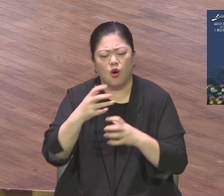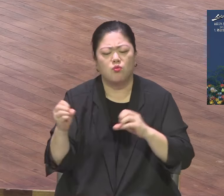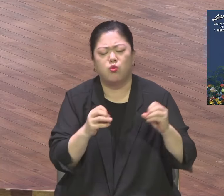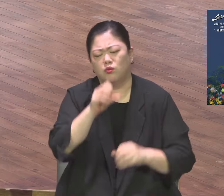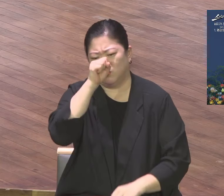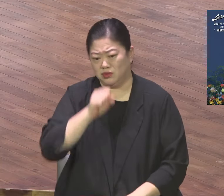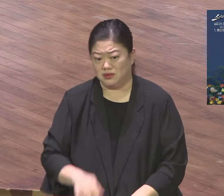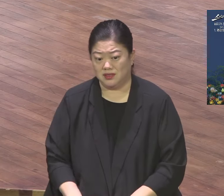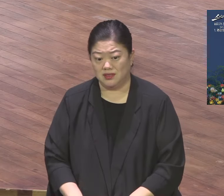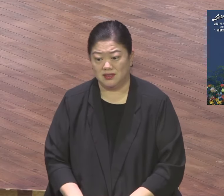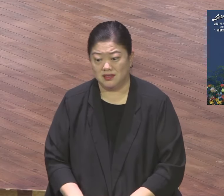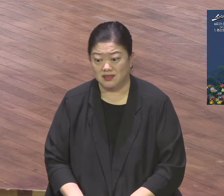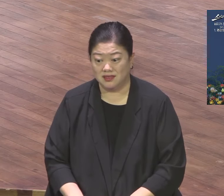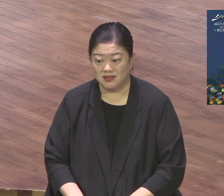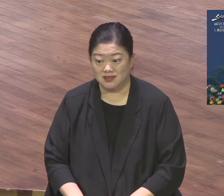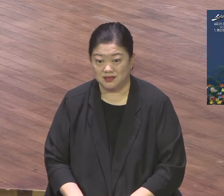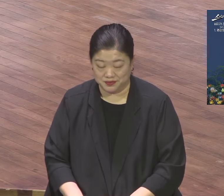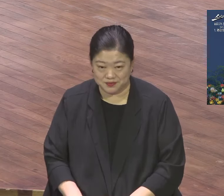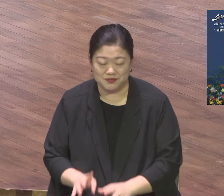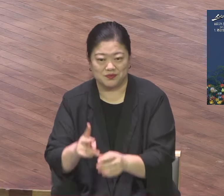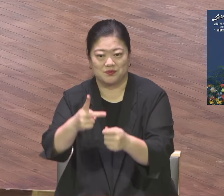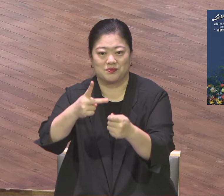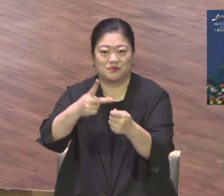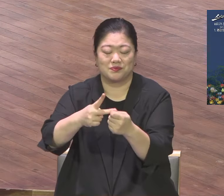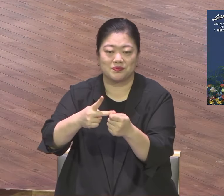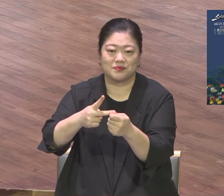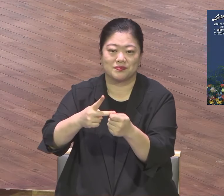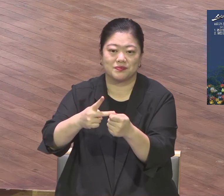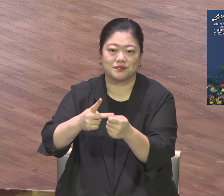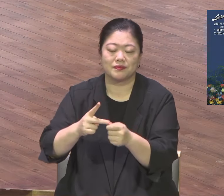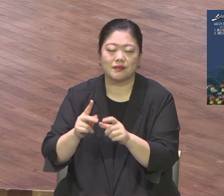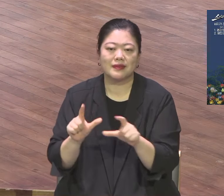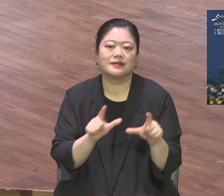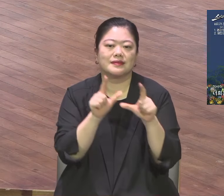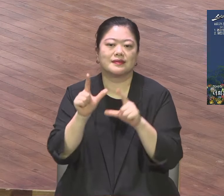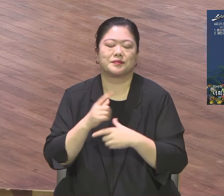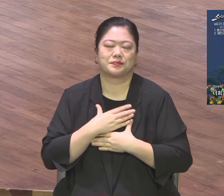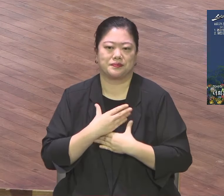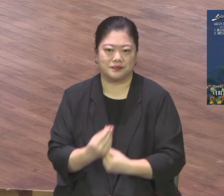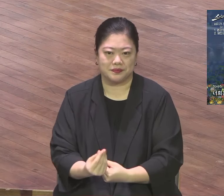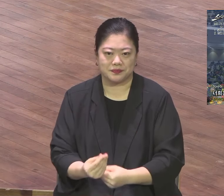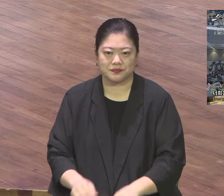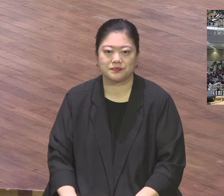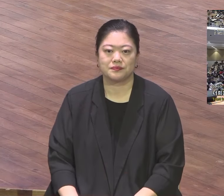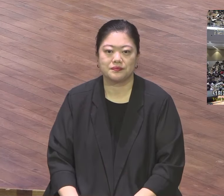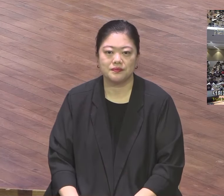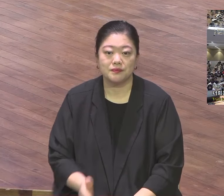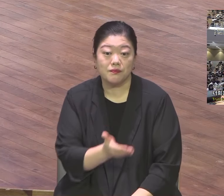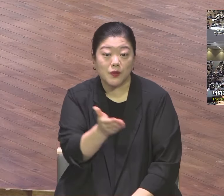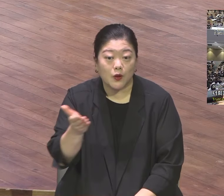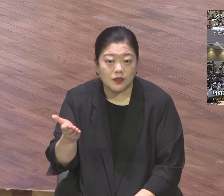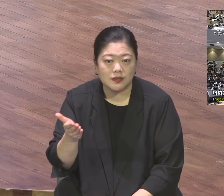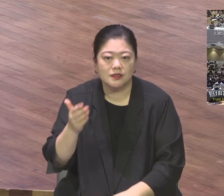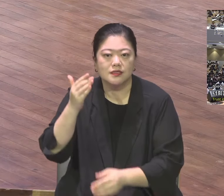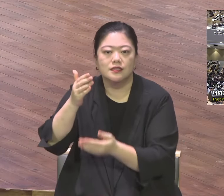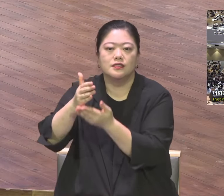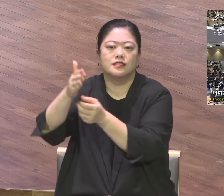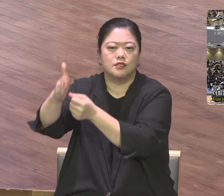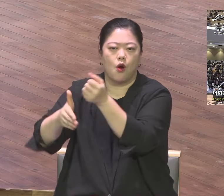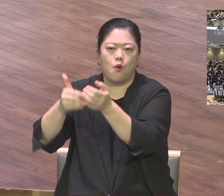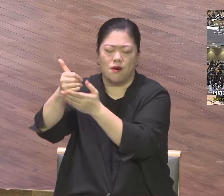축복합니다. 두 번째로 평탄의 삶입니다. 4절 봅니다. 너희는 여호와를